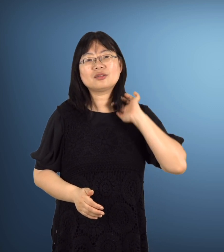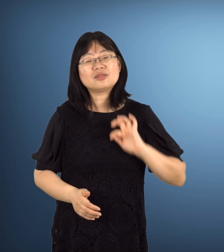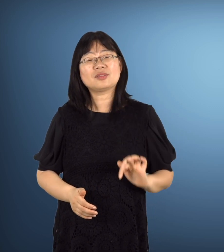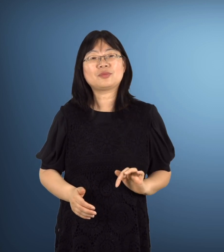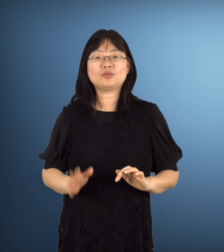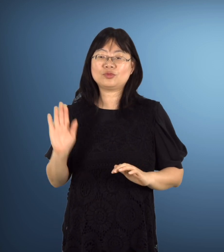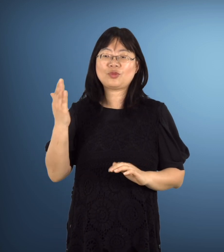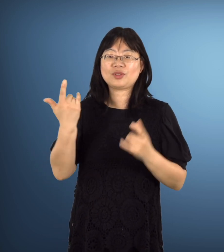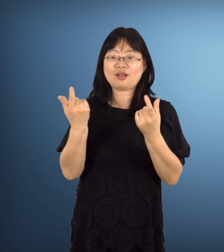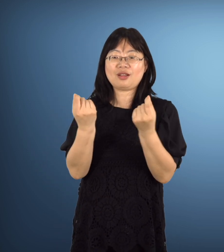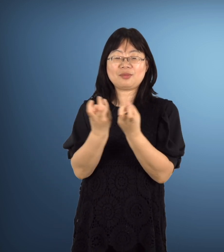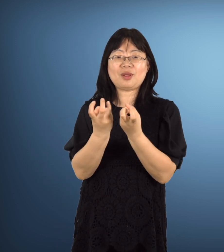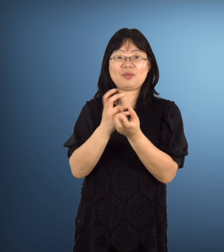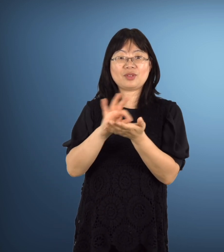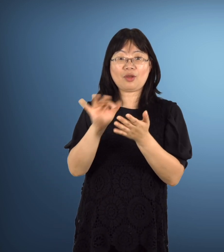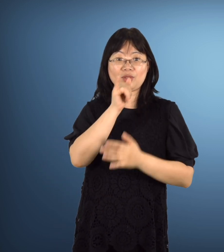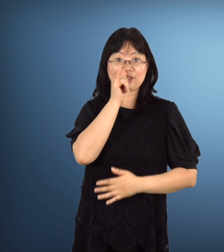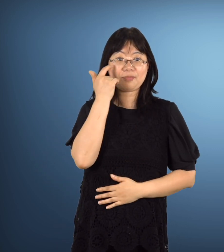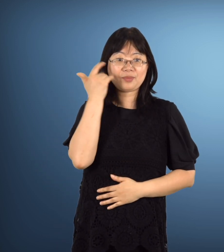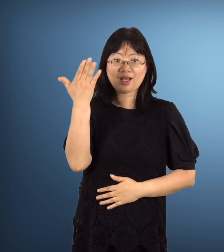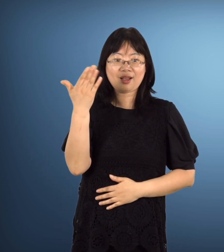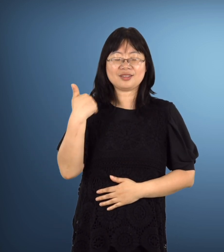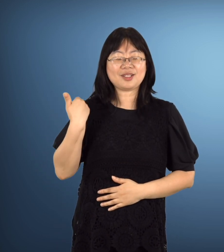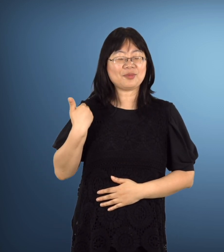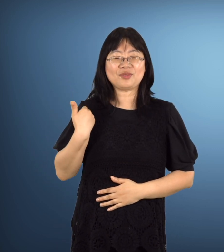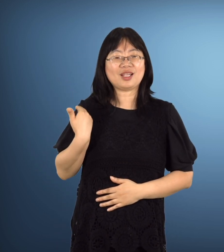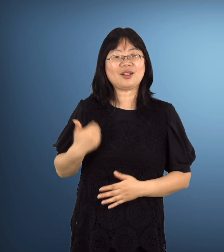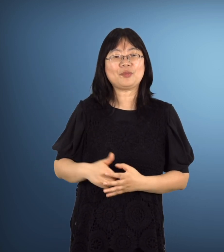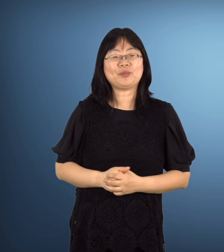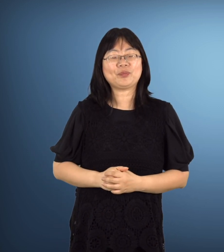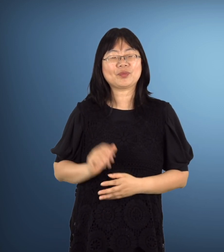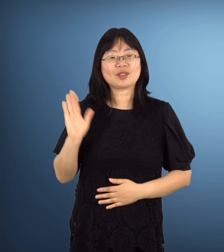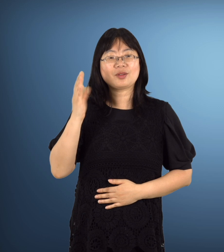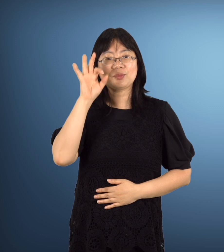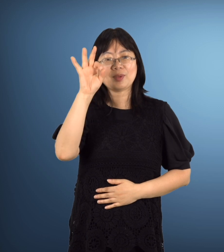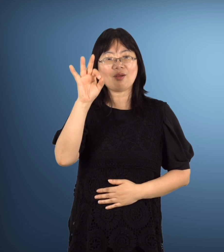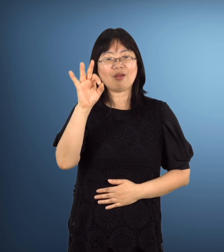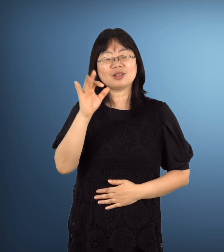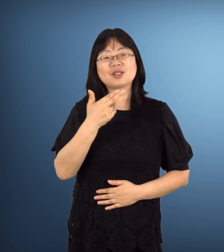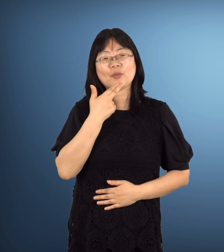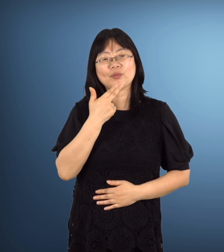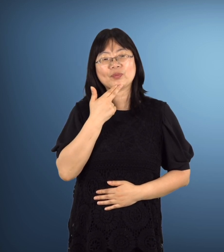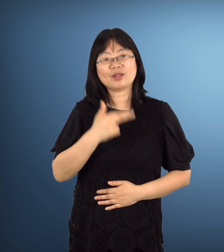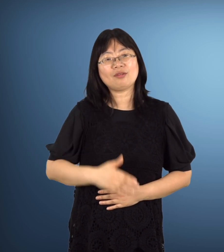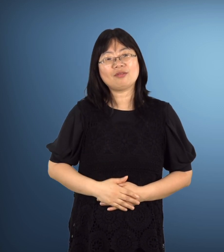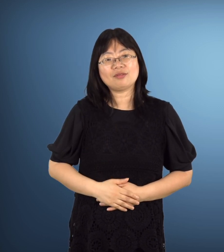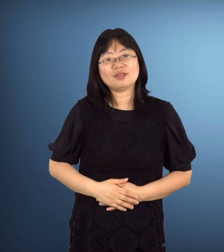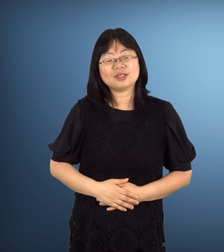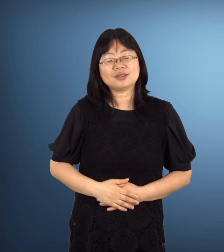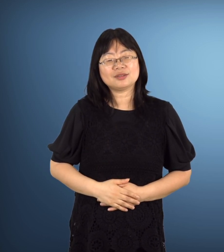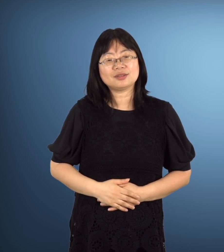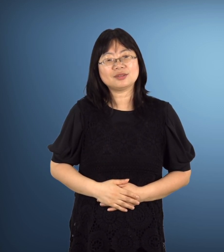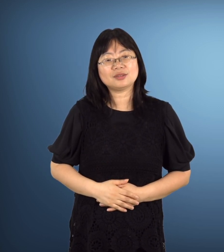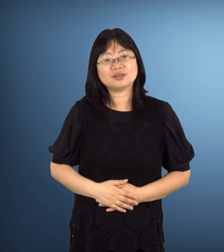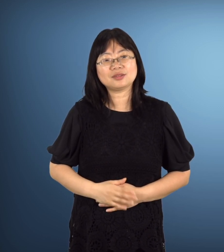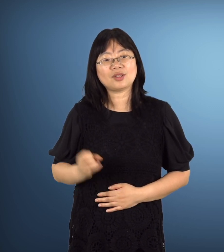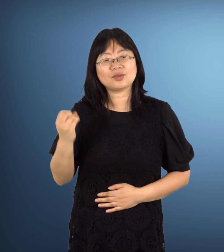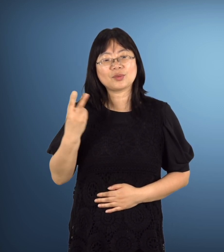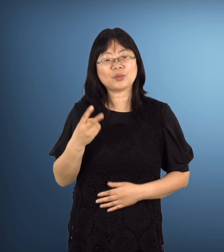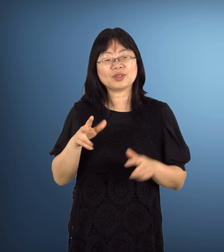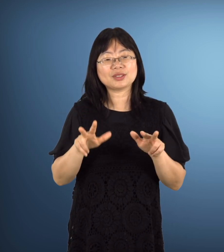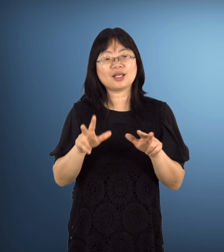예. 요즘도 그런 방법을 씁니까? 그거 잘 모르겠어요. 요즘은 그렇게 안 하죠. 또 이제